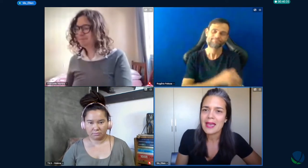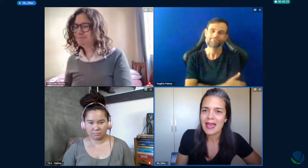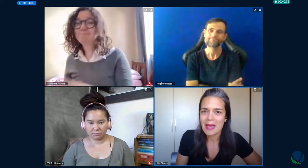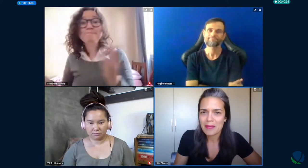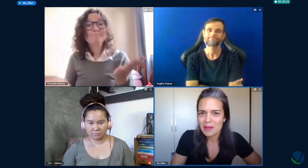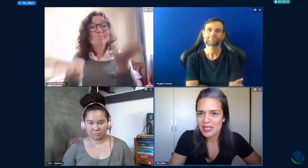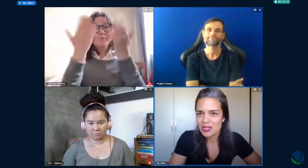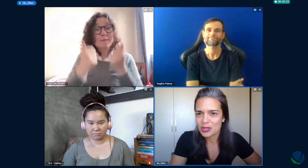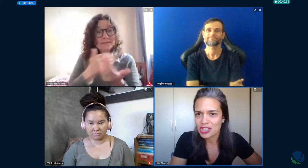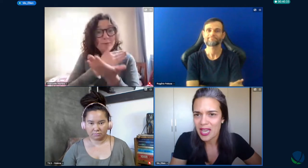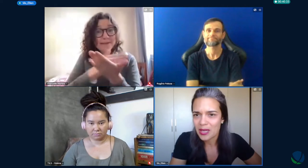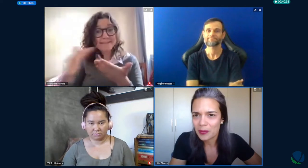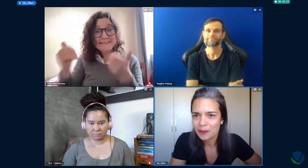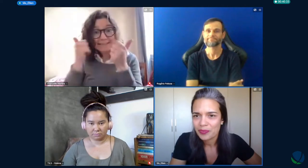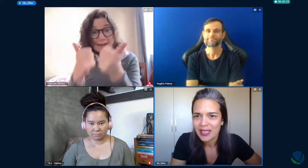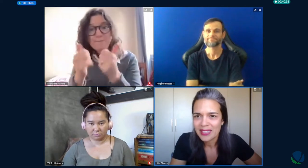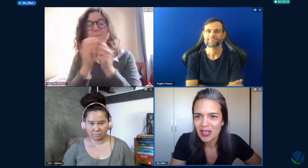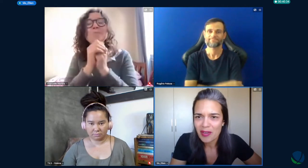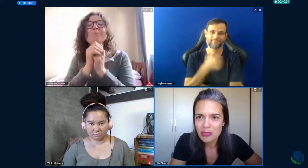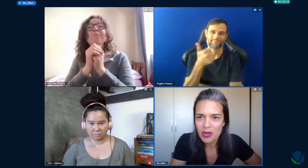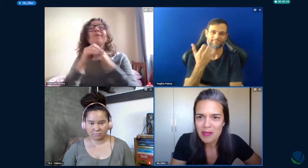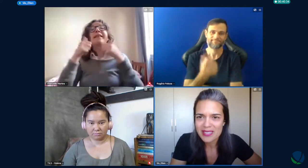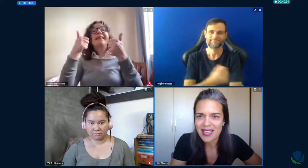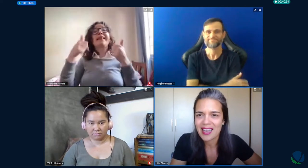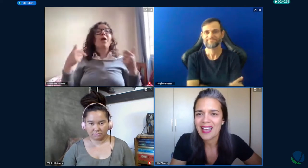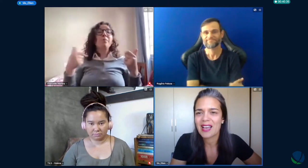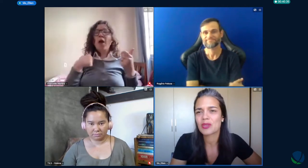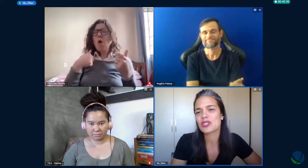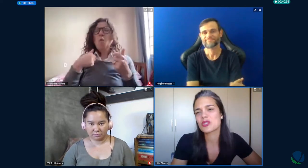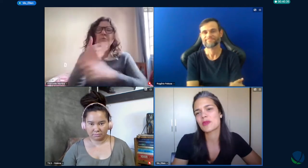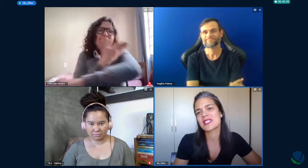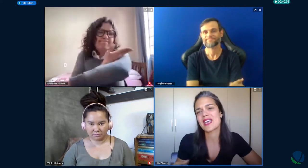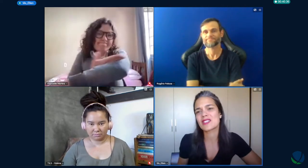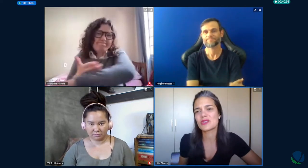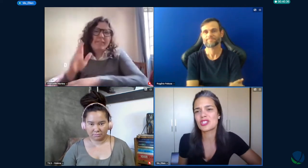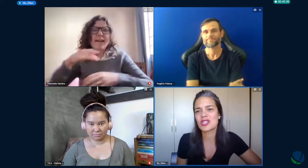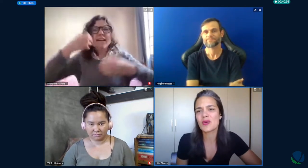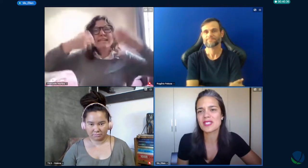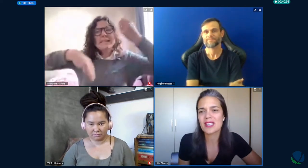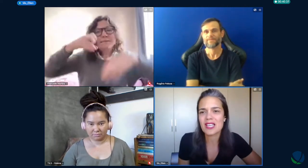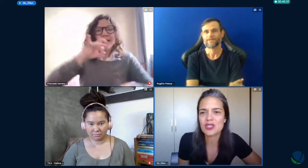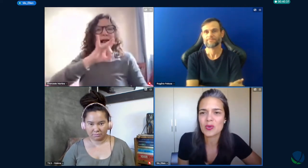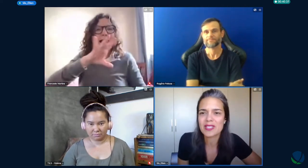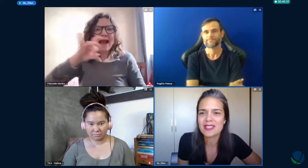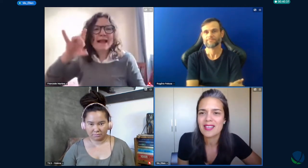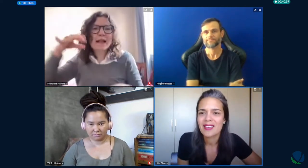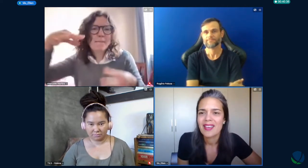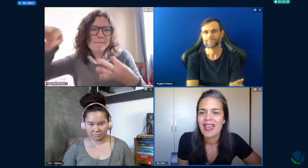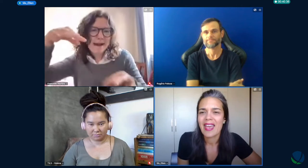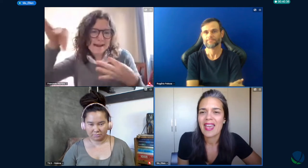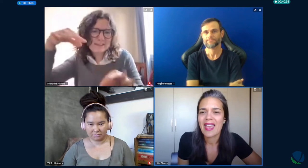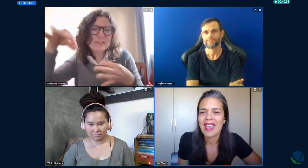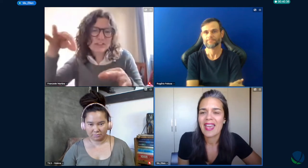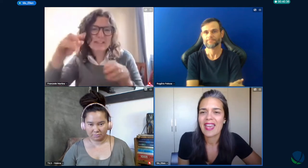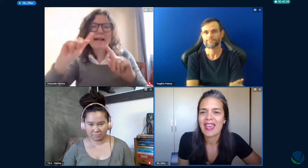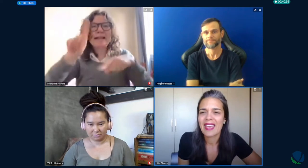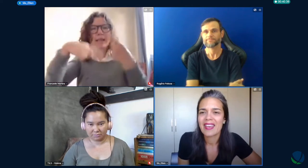escrever. Parabéns, Rogério. Então, vamos começar o nosso processo de considerações.